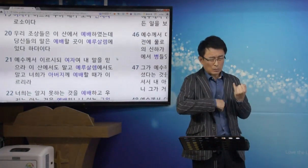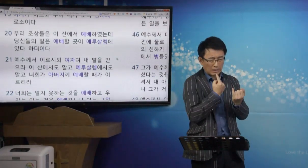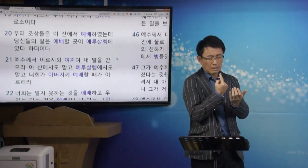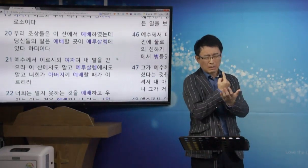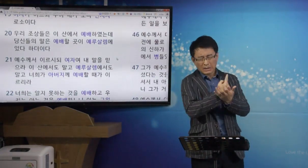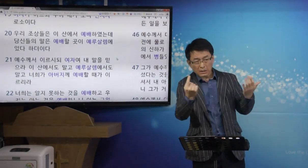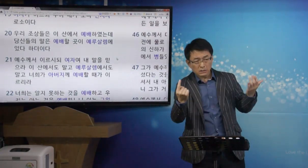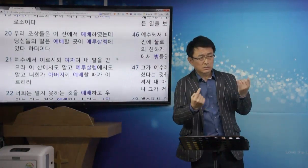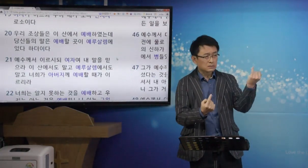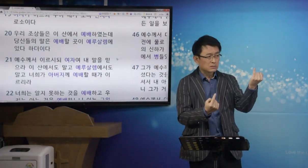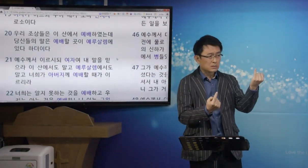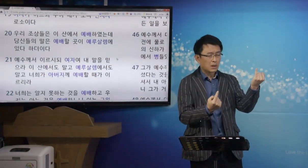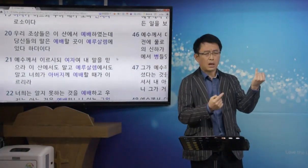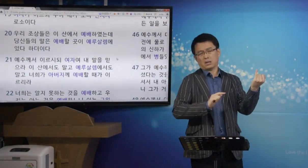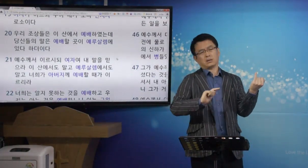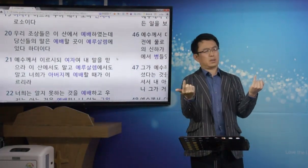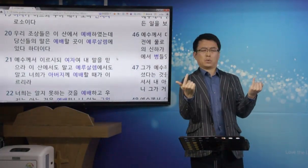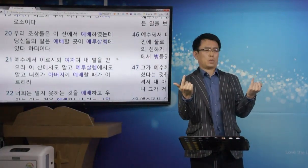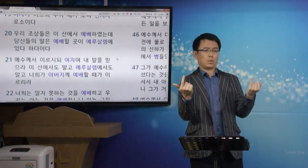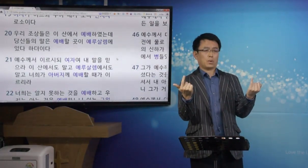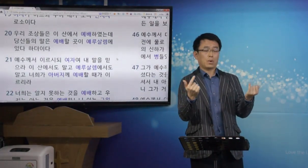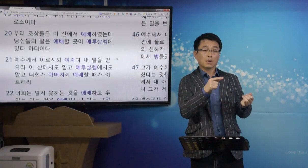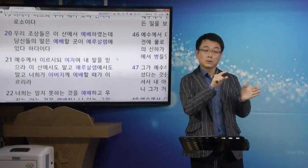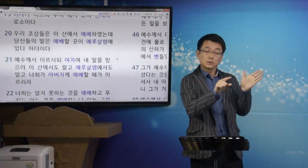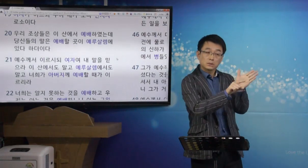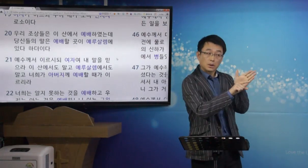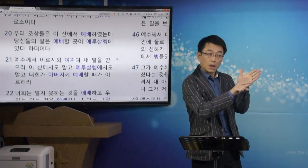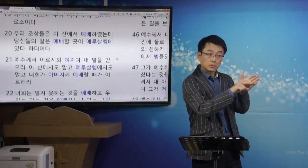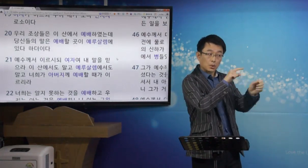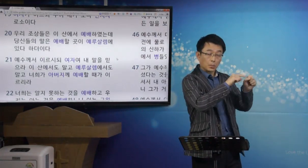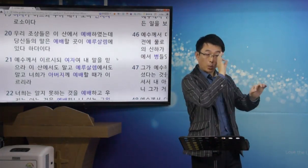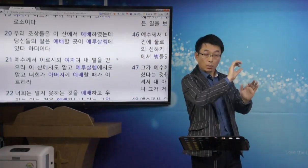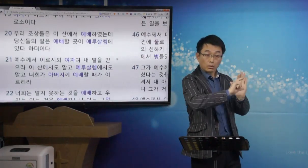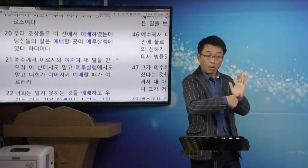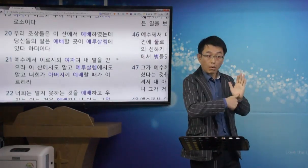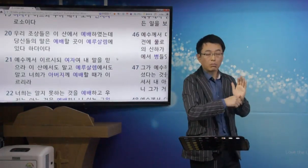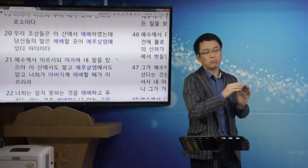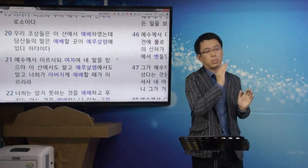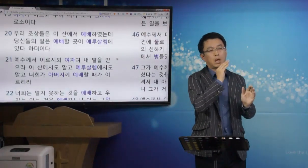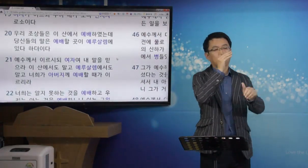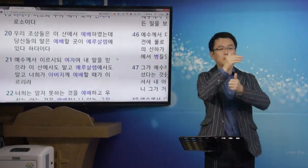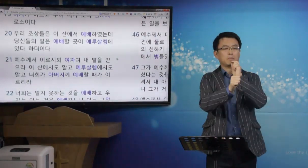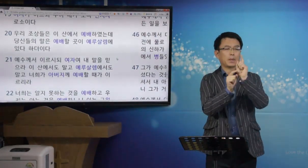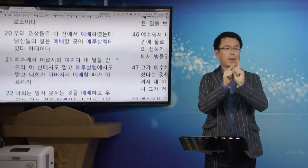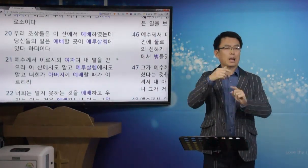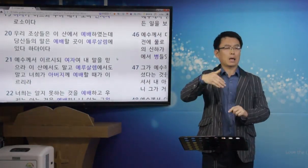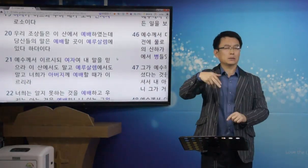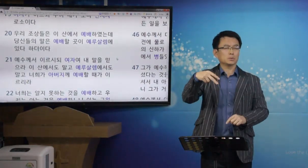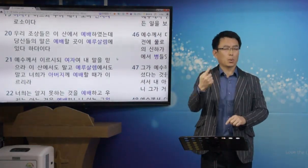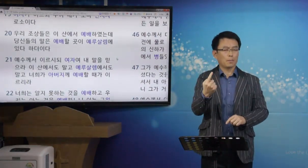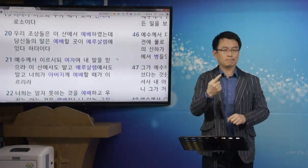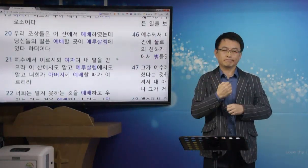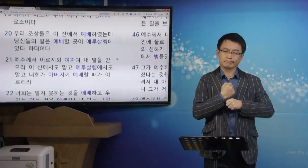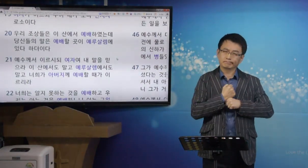죄인이고 창녀로서 정말 무시받는 여인이 아니고 신앙적으로 봤을 때 하나님의 말씀을